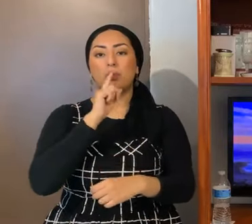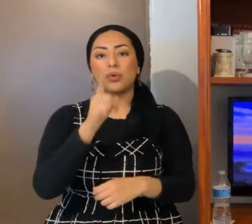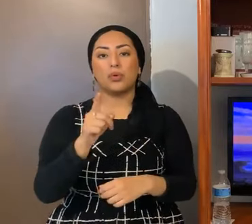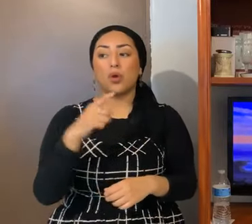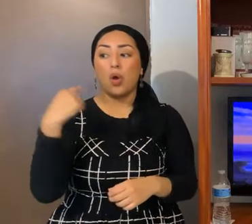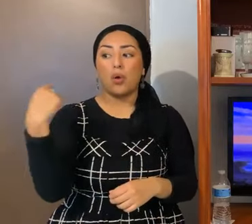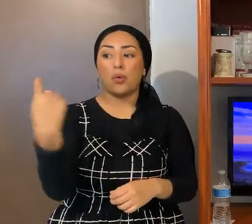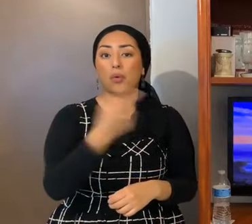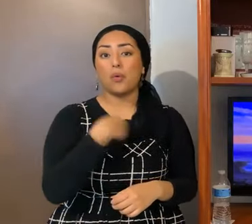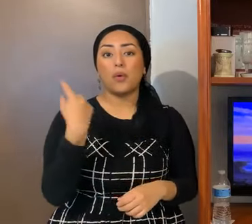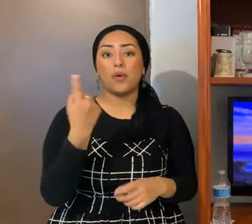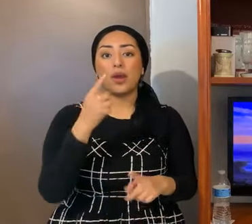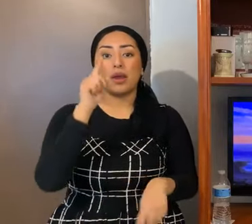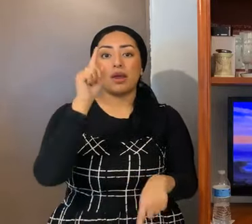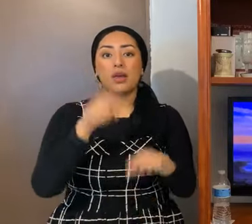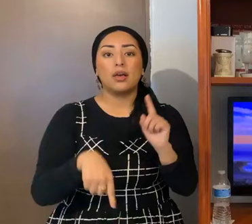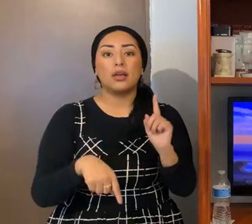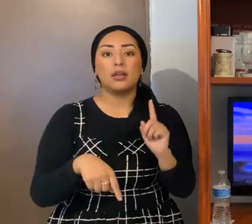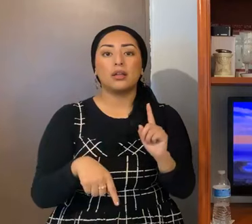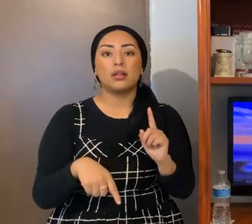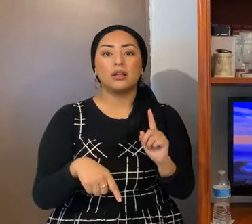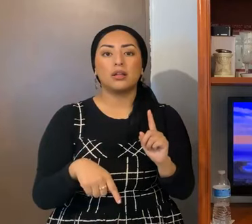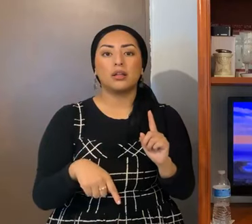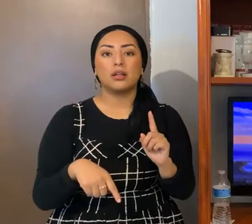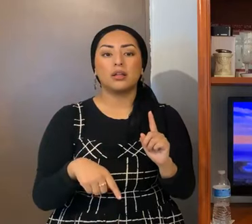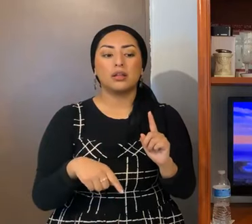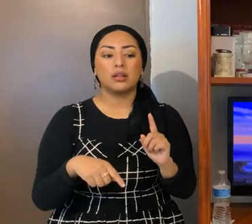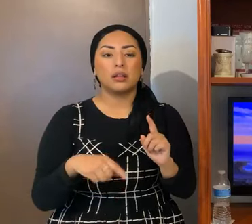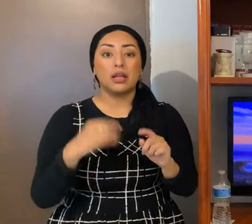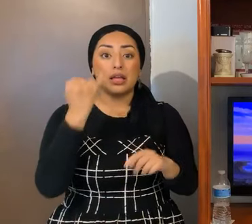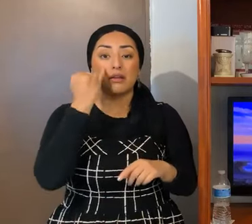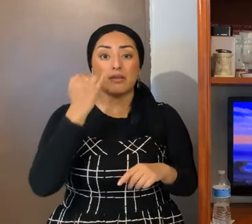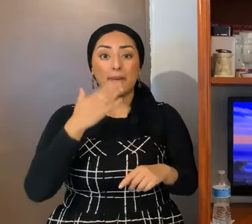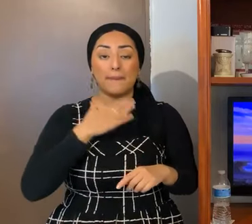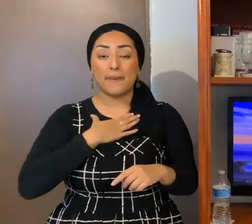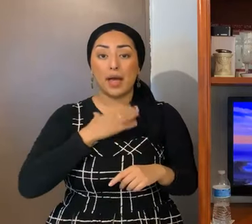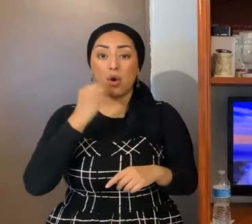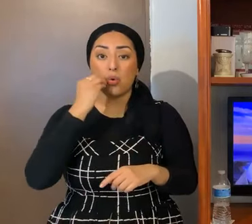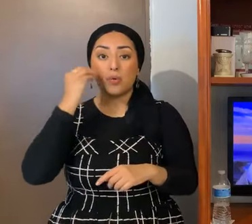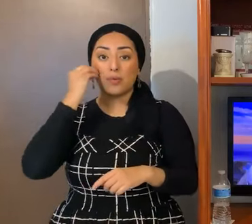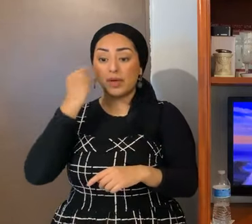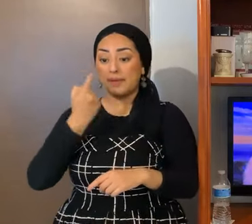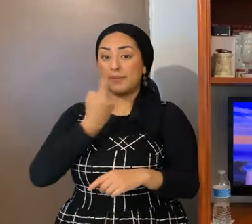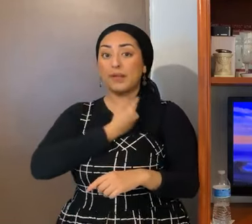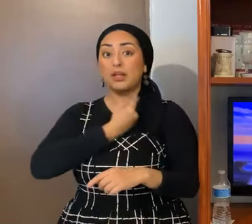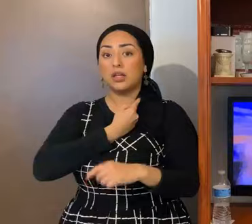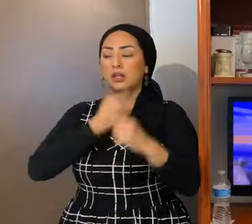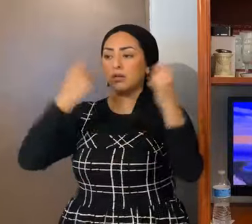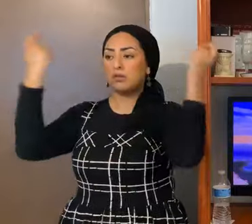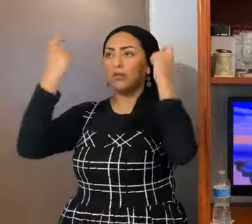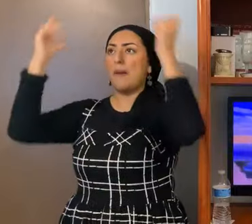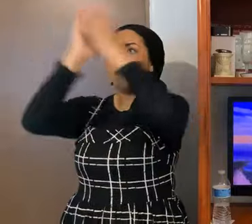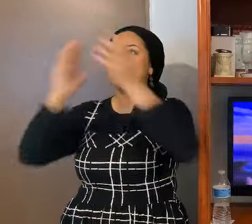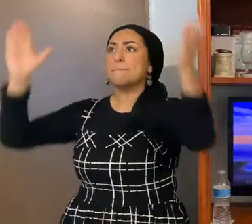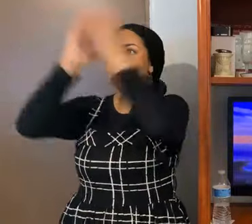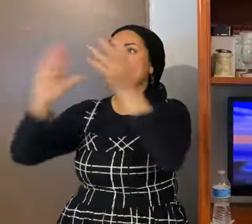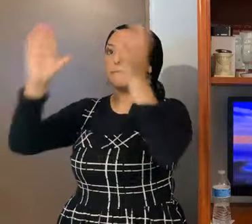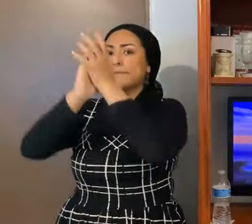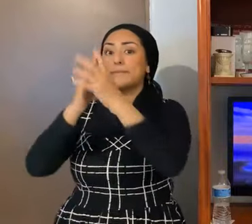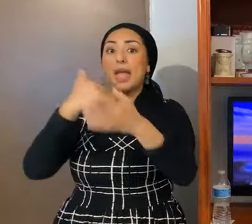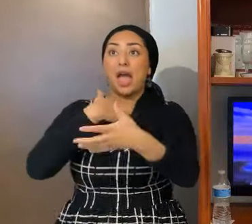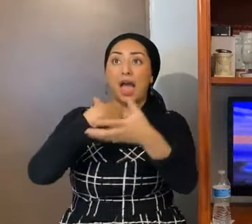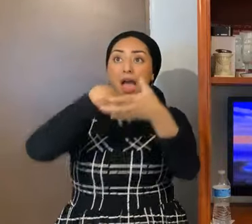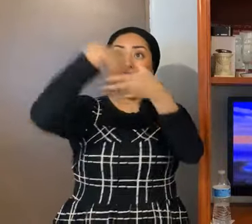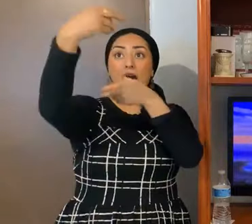podemos nosotros ser incongruentes. Si yo exalto bien en mi casa, cuando voy a adorar o cuando me invitan a